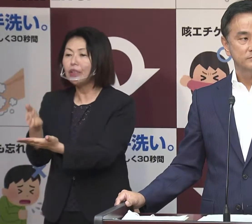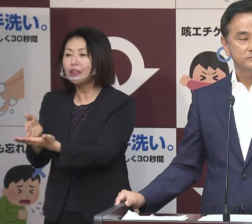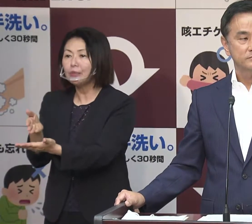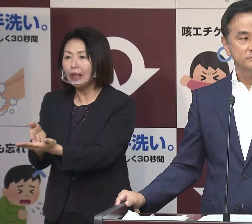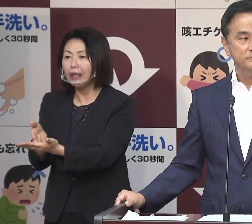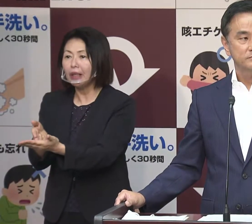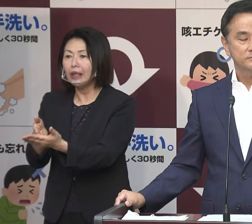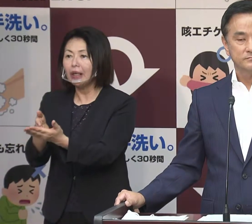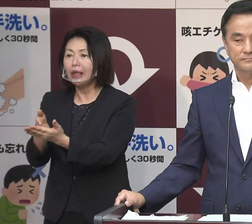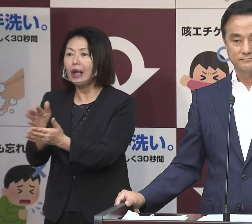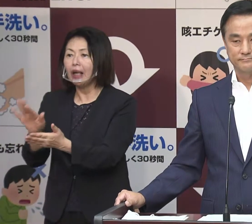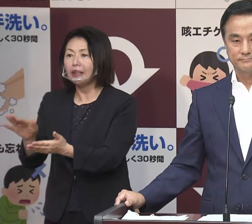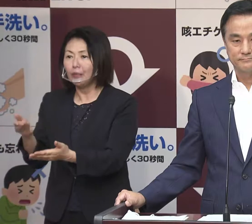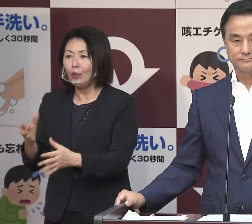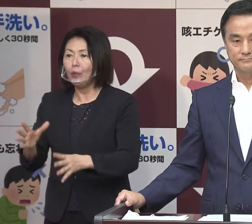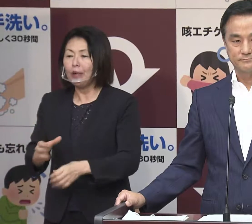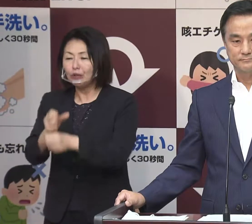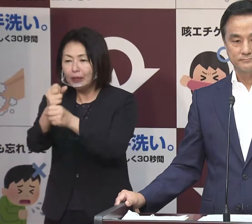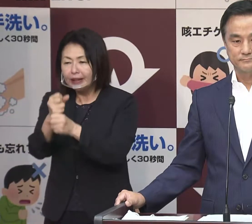ったときにはまた改めて。